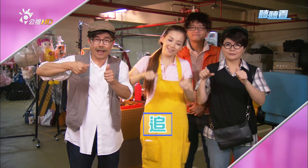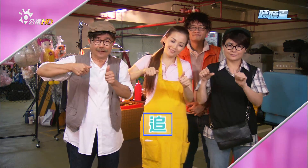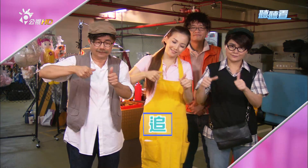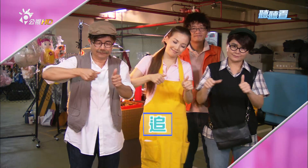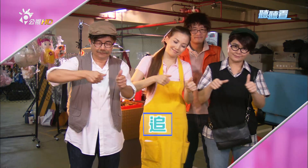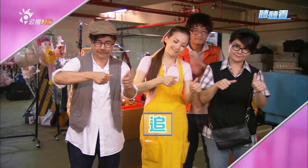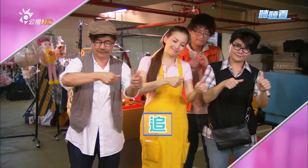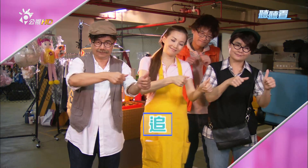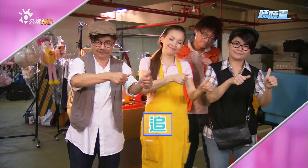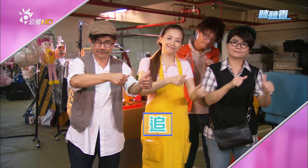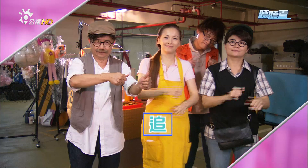追，